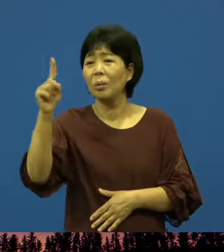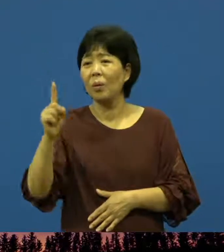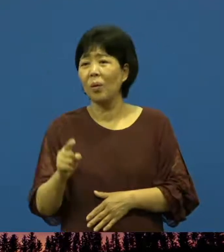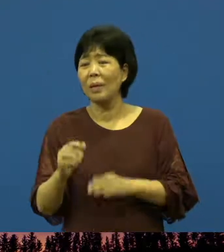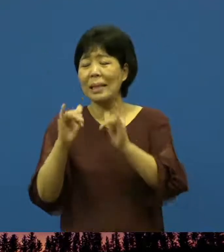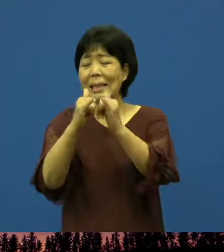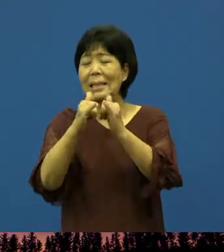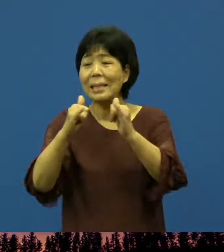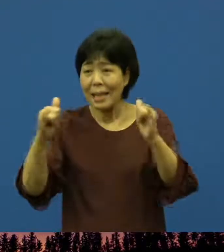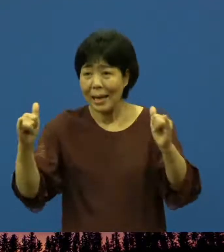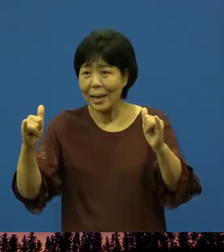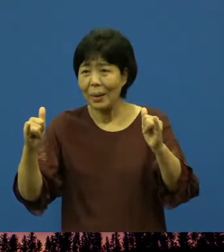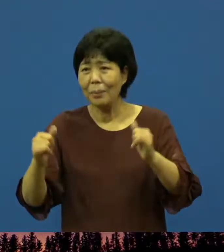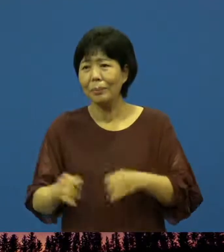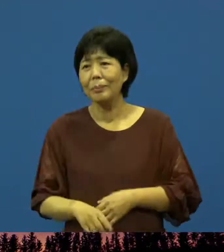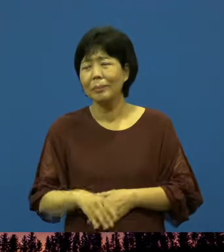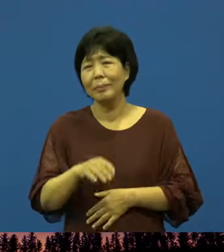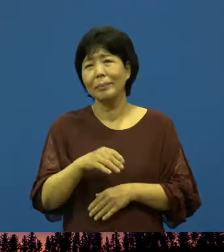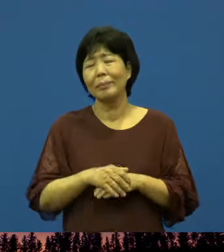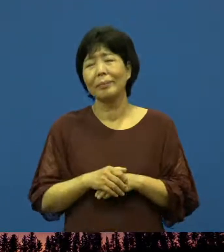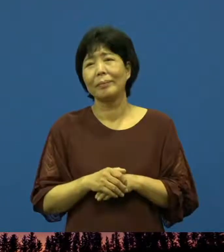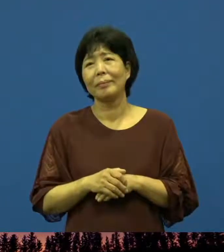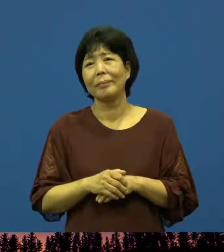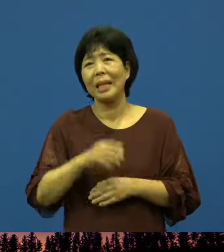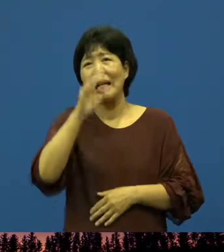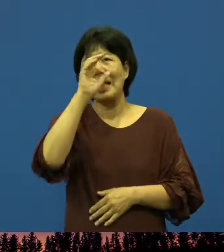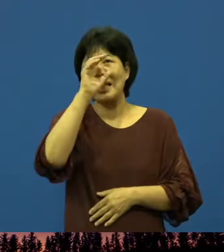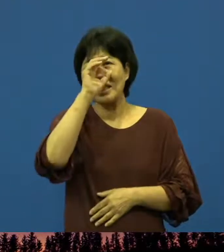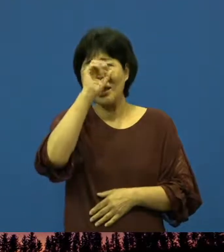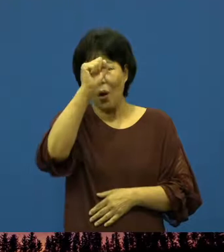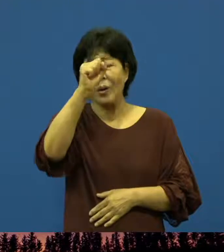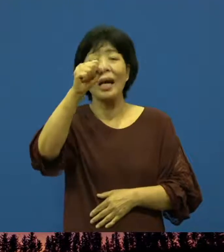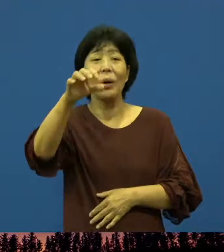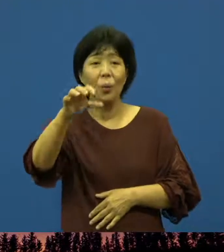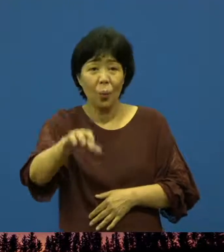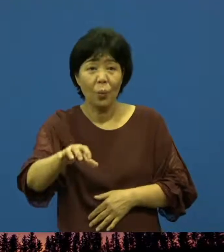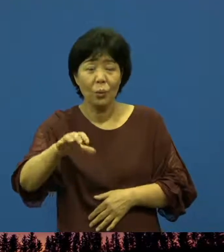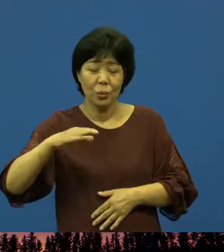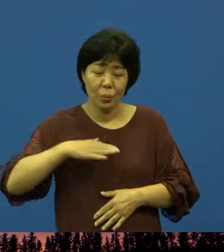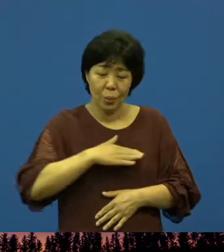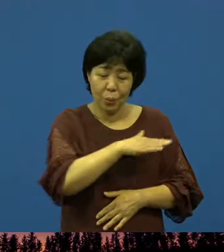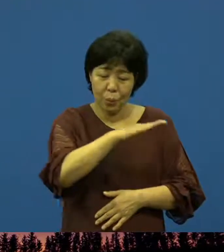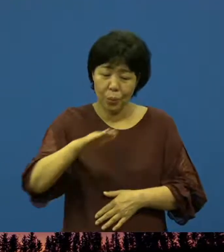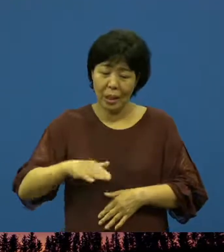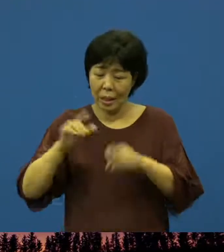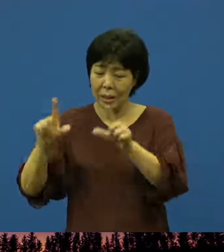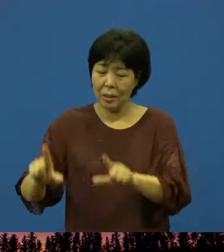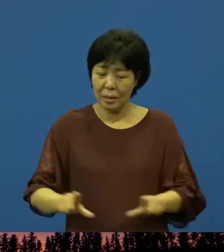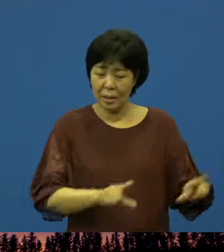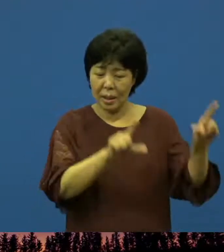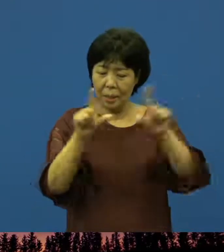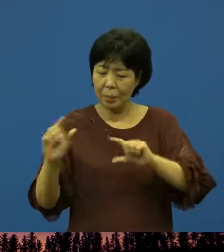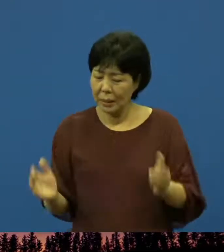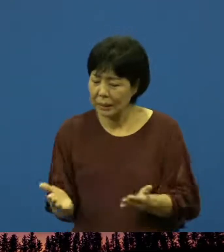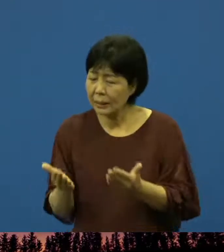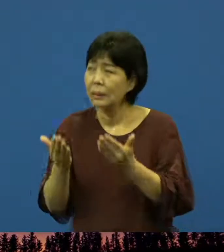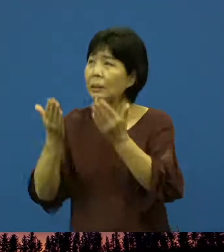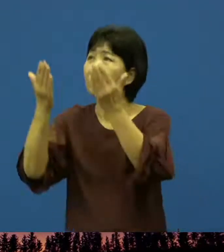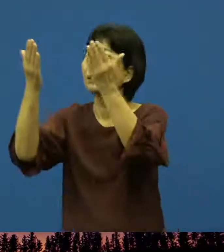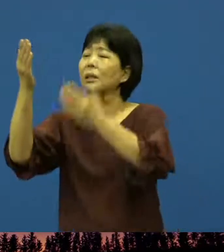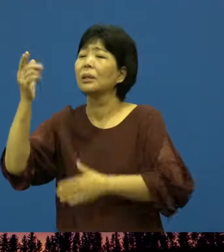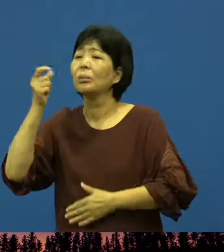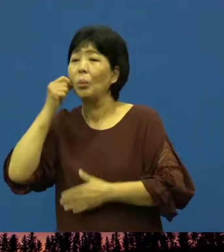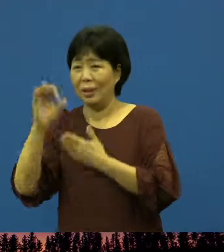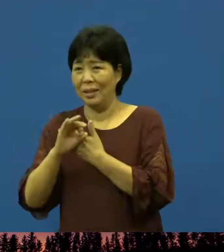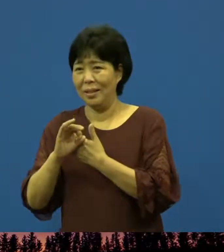인간이 어디론가 선한 곳으로 우리의 삶이 들여지지 않으면 엉뚱한 곳에 힘을 빼게 되어 있어요, 여러분,